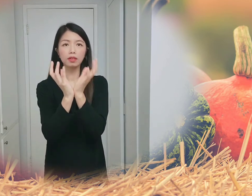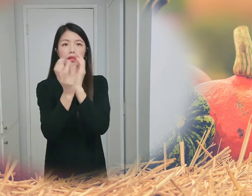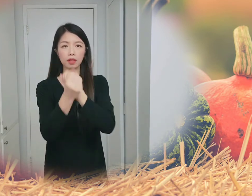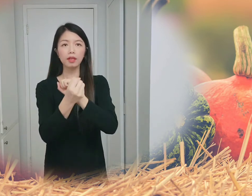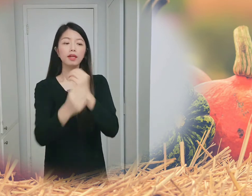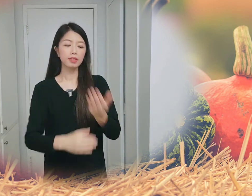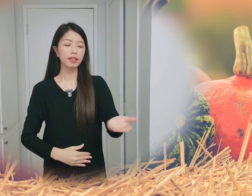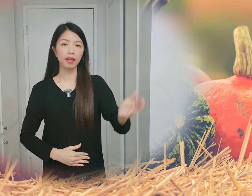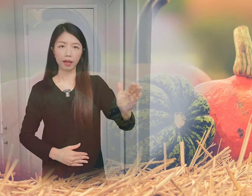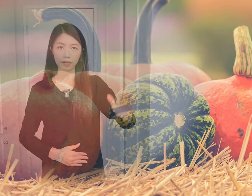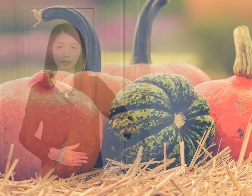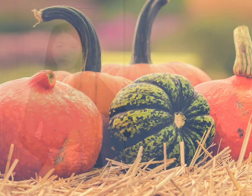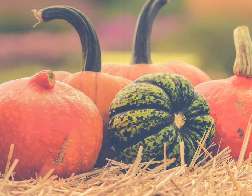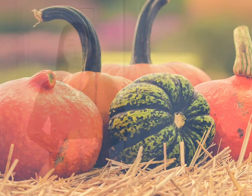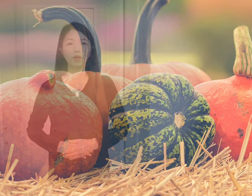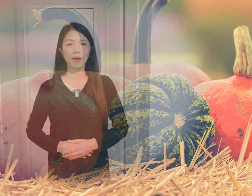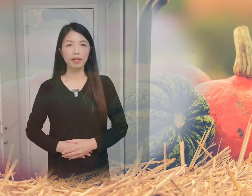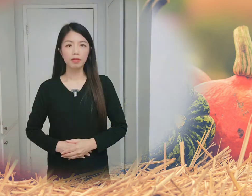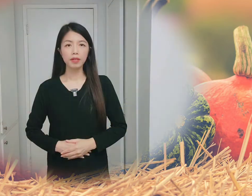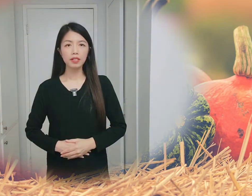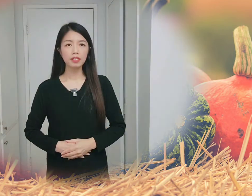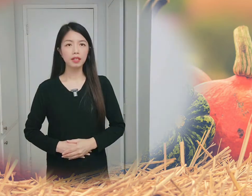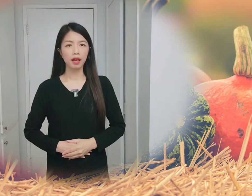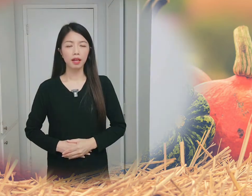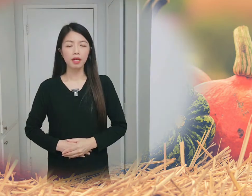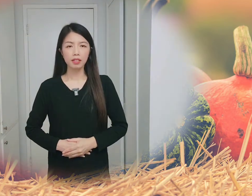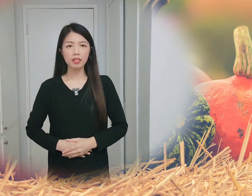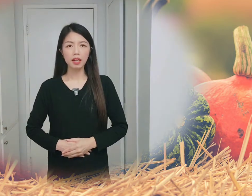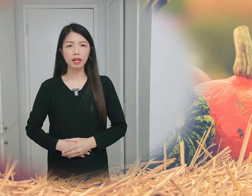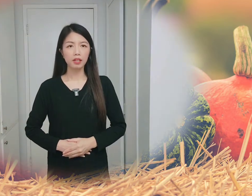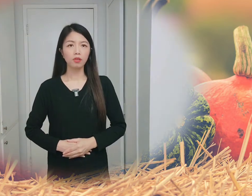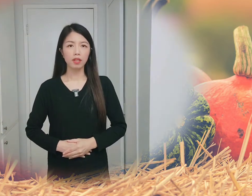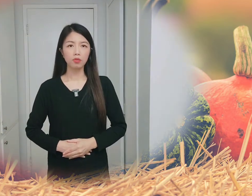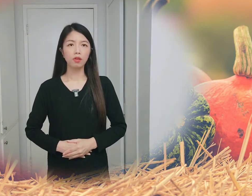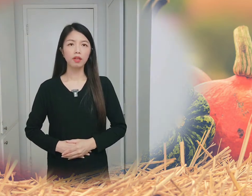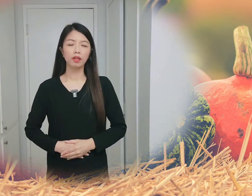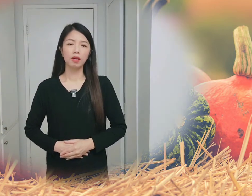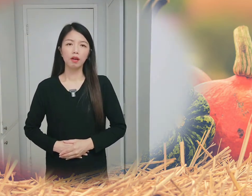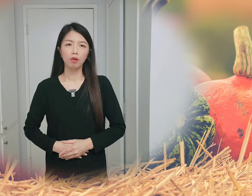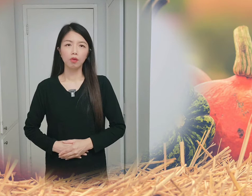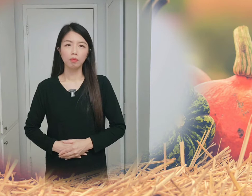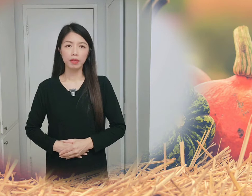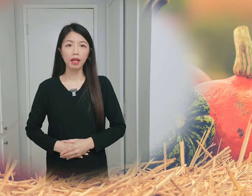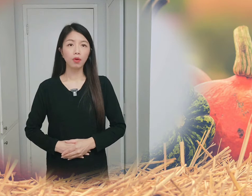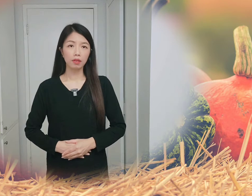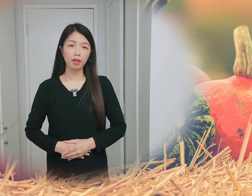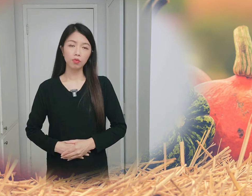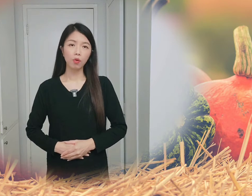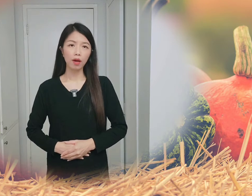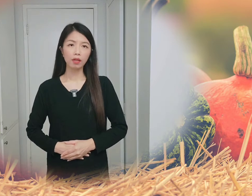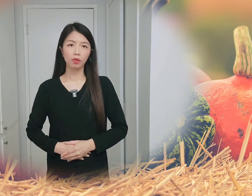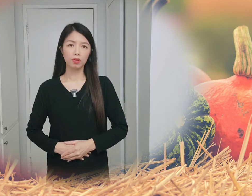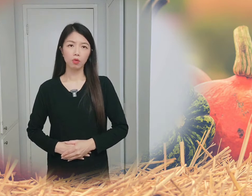꽃은 시드나. 주의 말씀은 신실해. 신실하다 이런 뜻의 수어는 믿다라고 하는